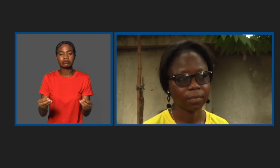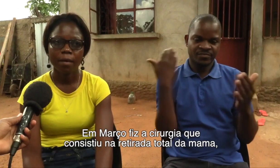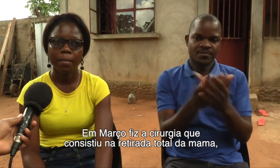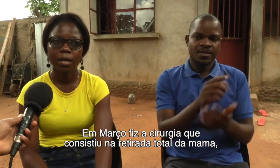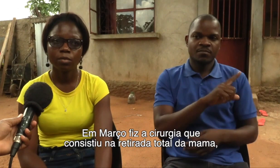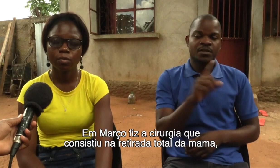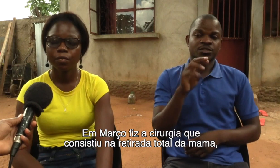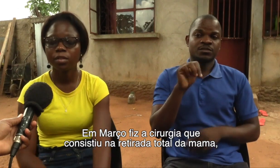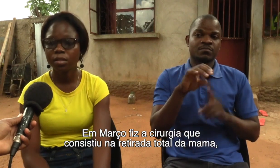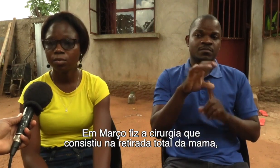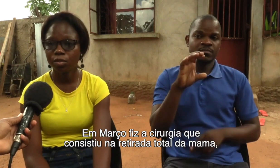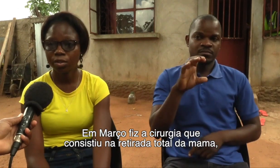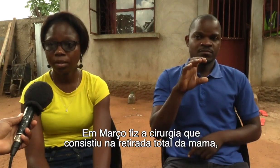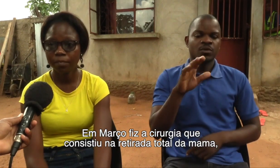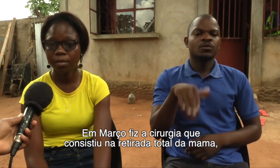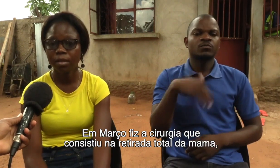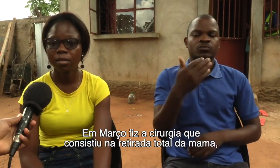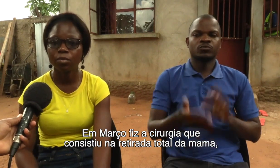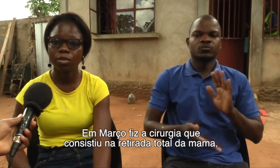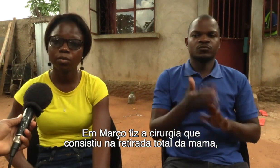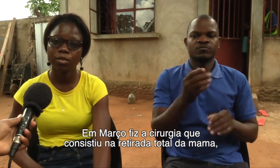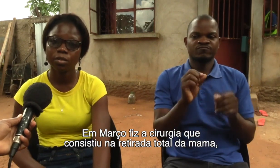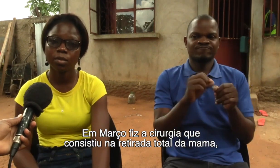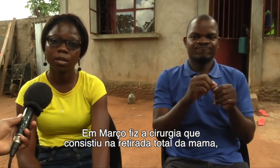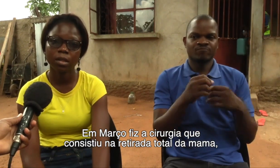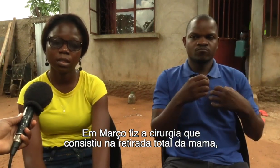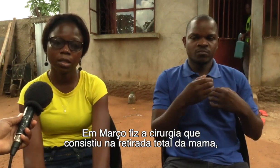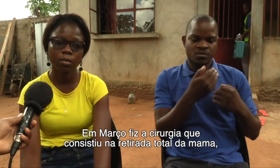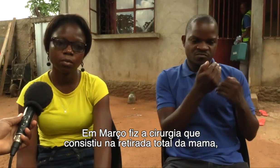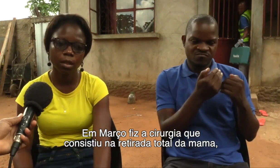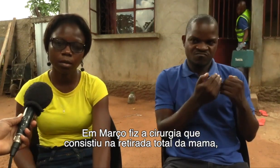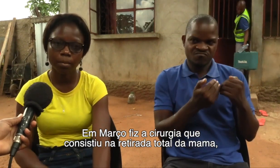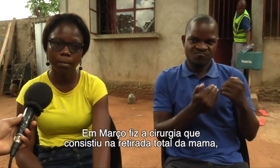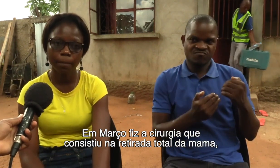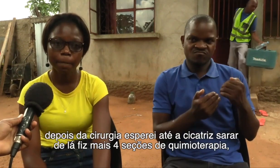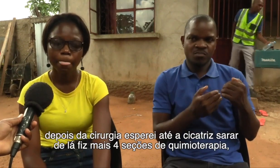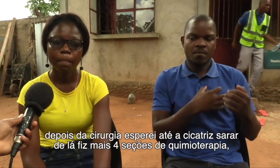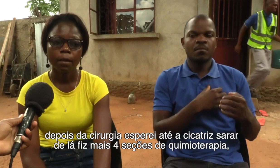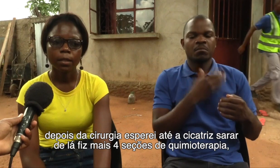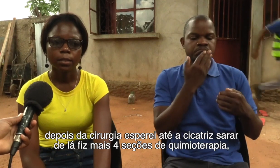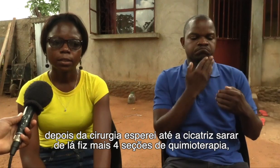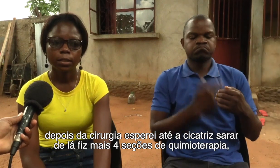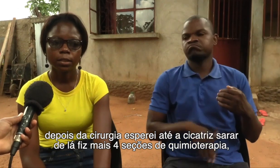Em março, fiz a cirurgia, que a cirurgia consistiu na retirada total da mama.